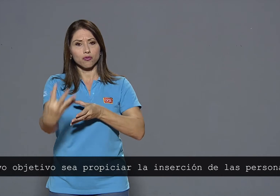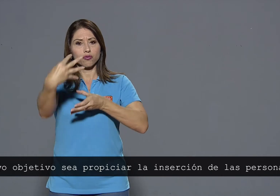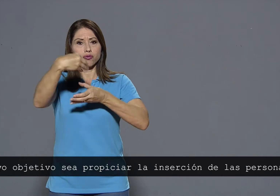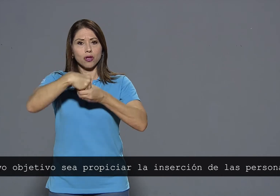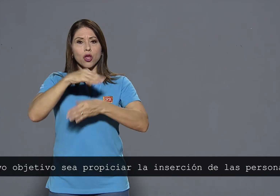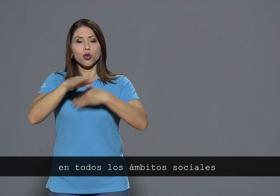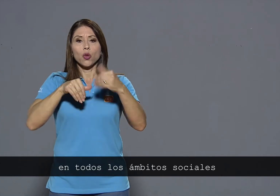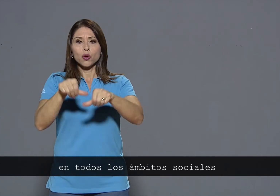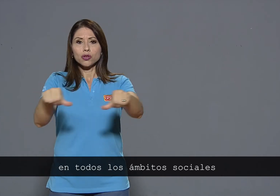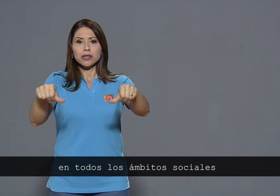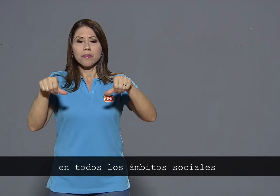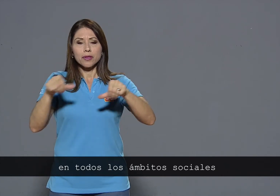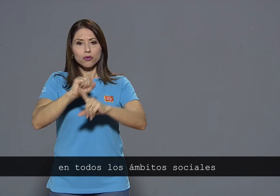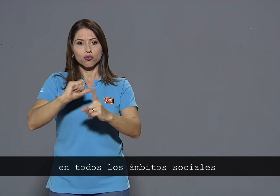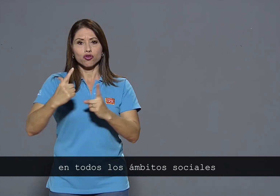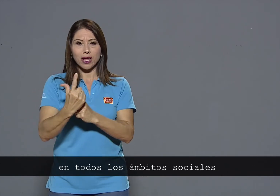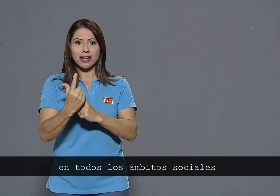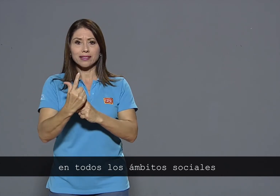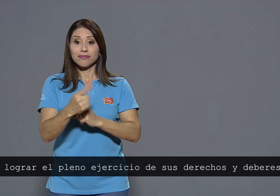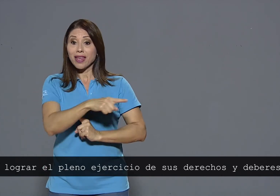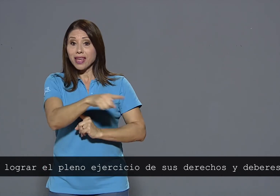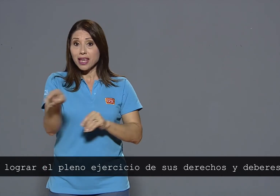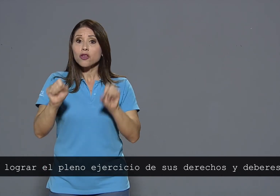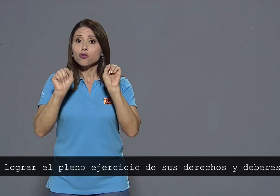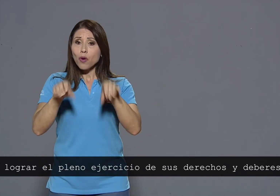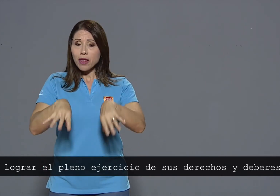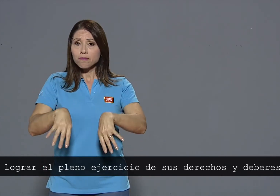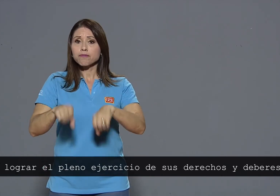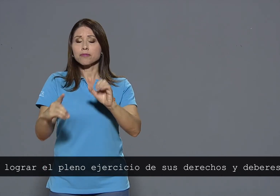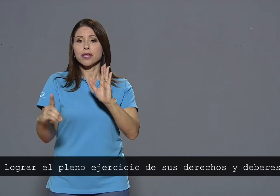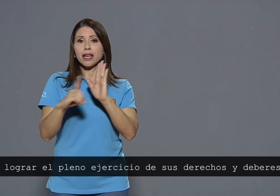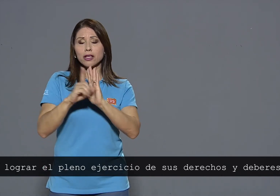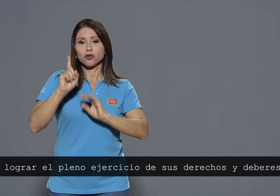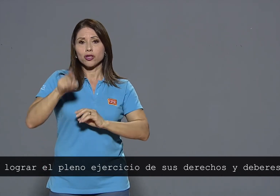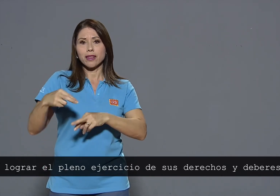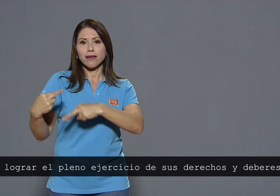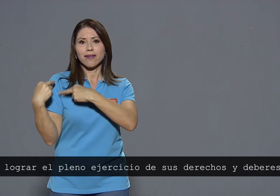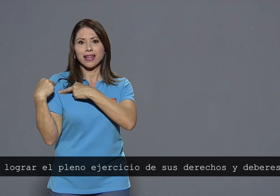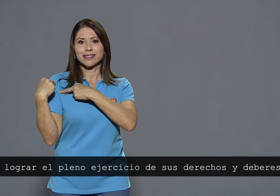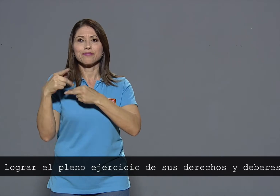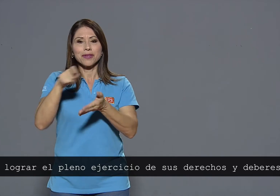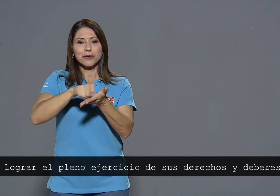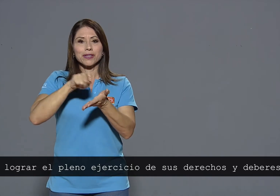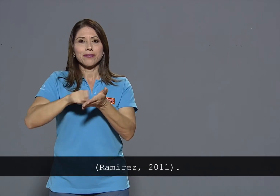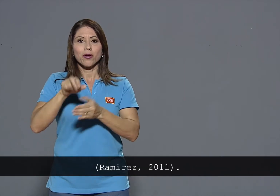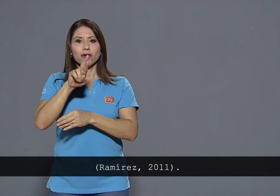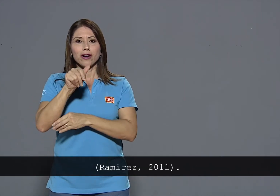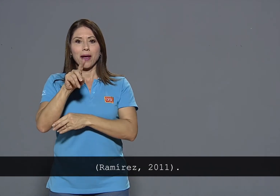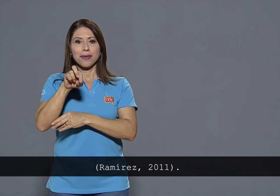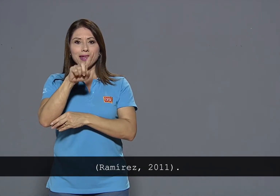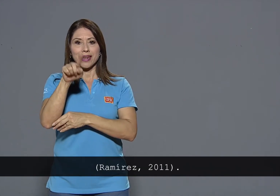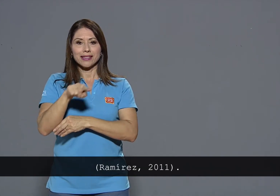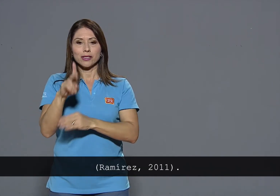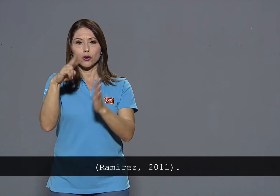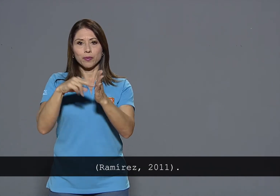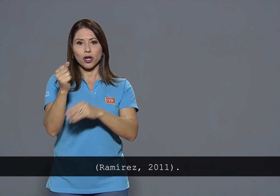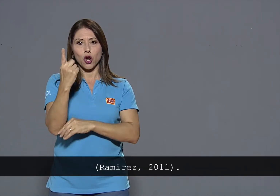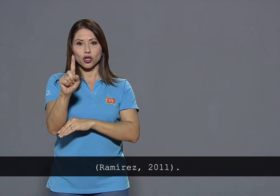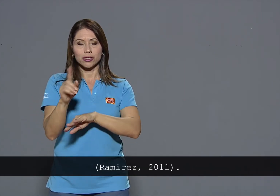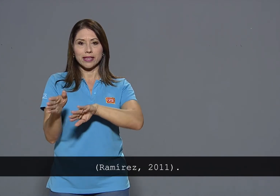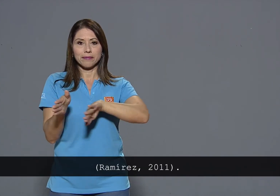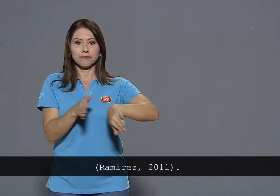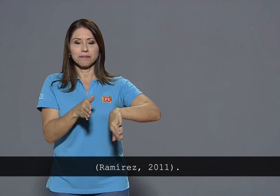de las personas en todos los ámbitos sociales y lograr el pleno ejercicio de sus derechos y deberes. Ramírez,